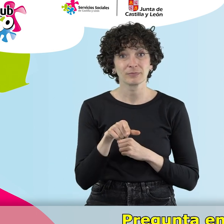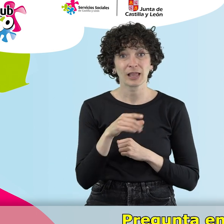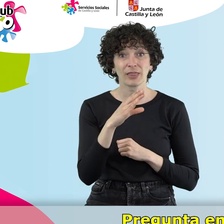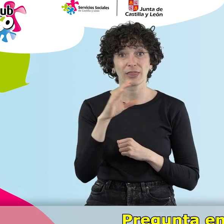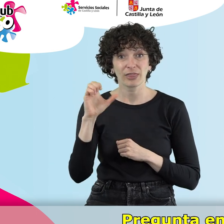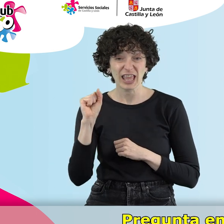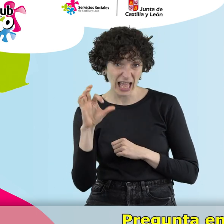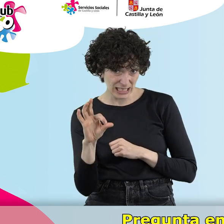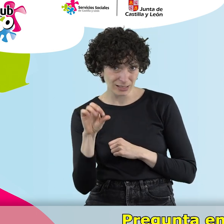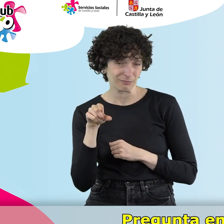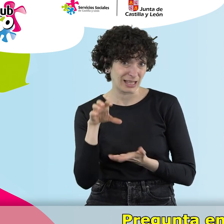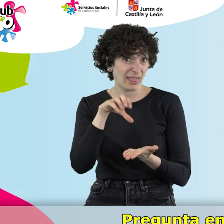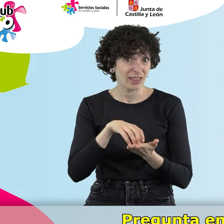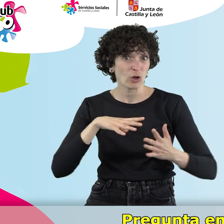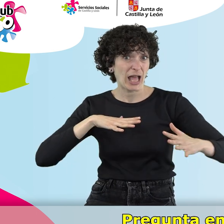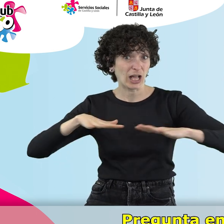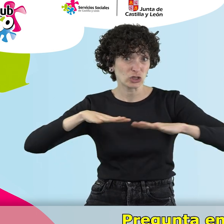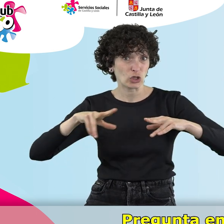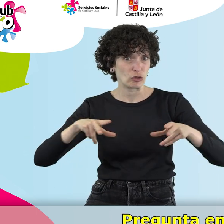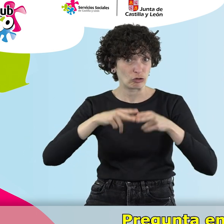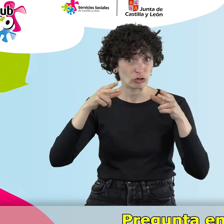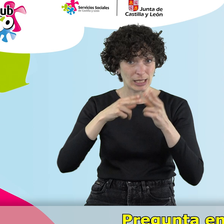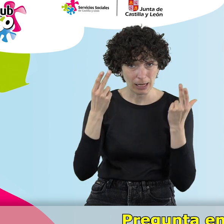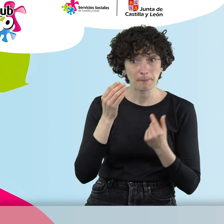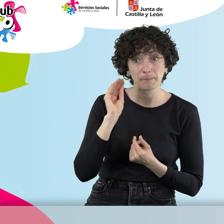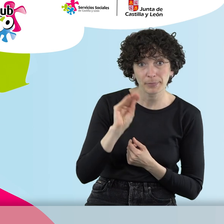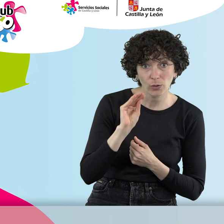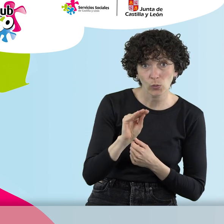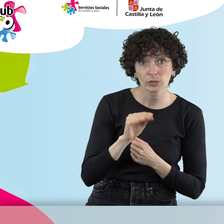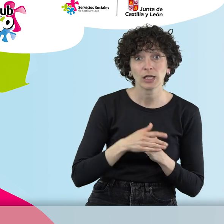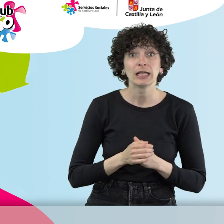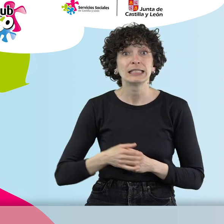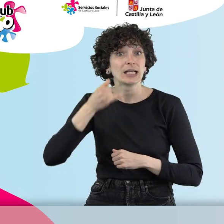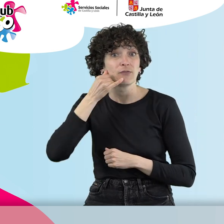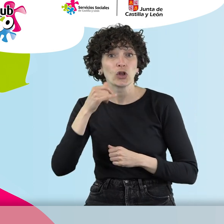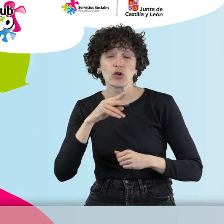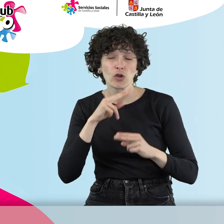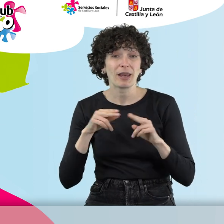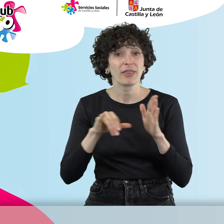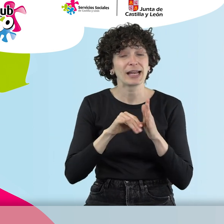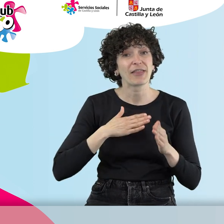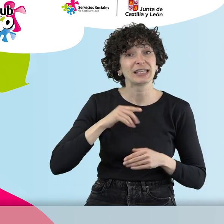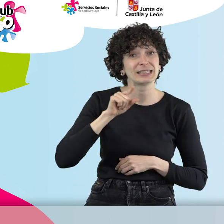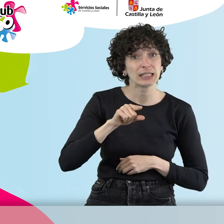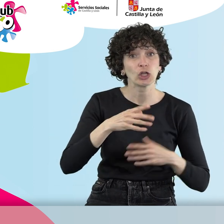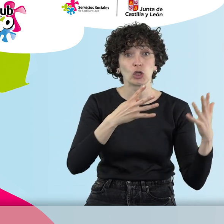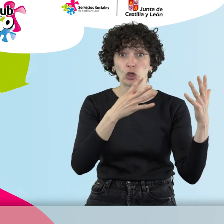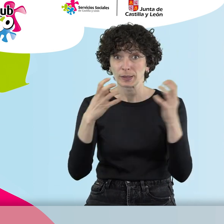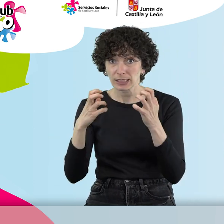Pregunta en tu CEAS, Centro de Acción Social, llama al teléfono cerca de ti,